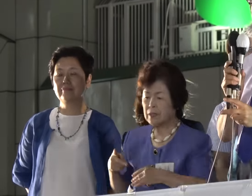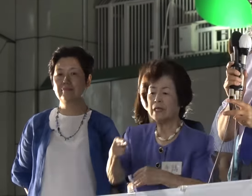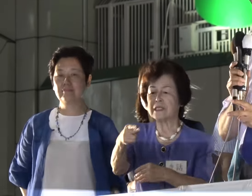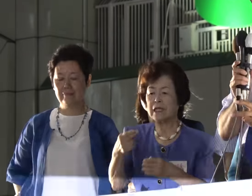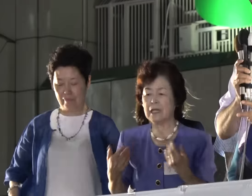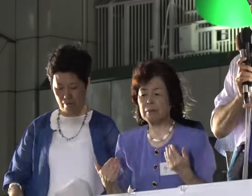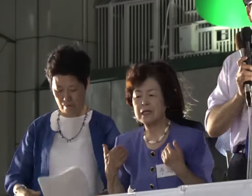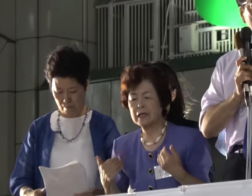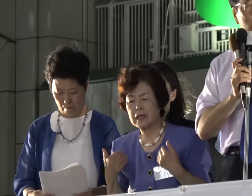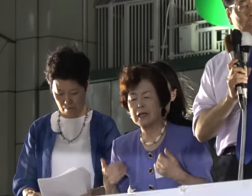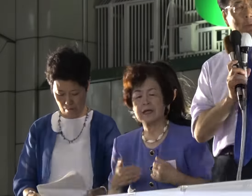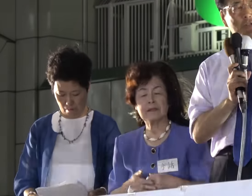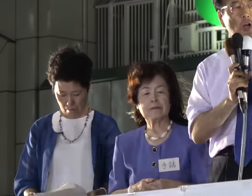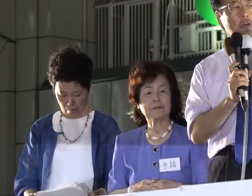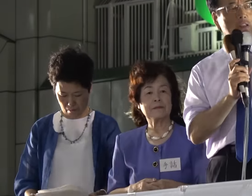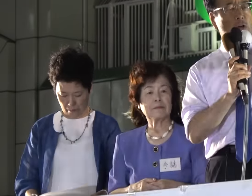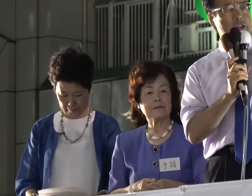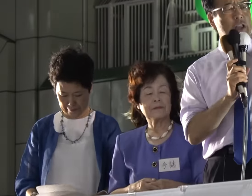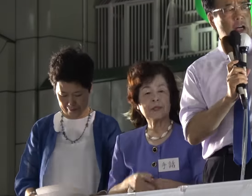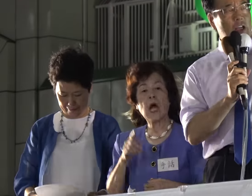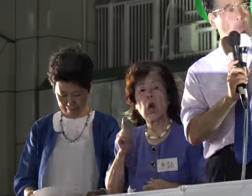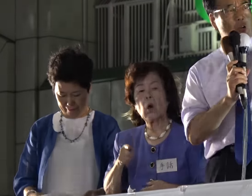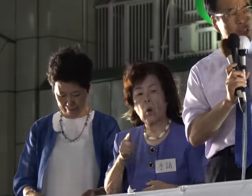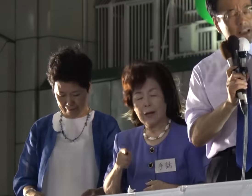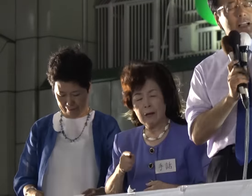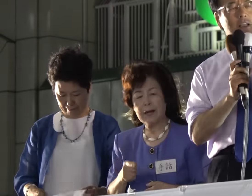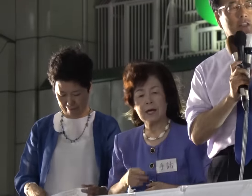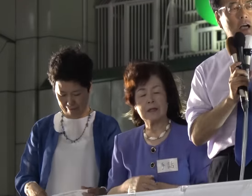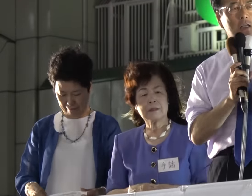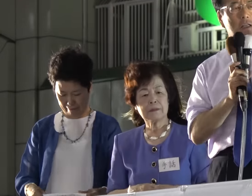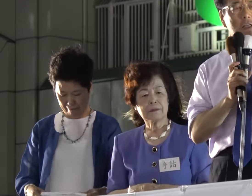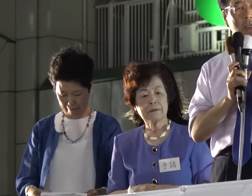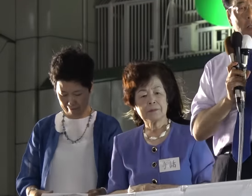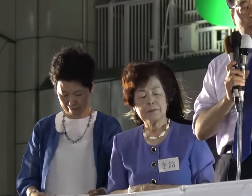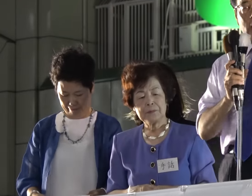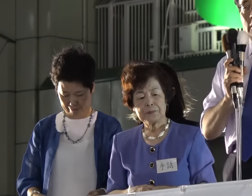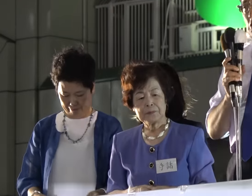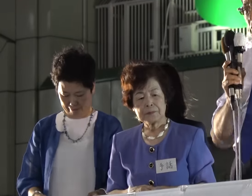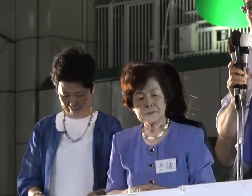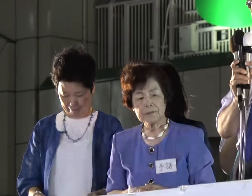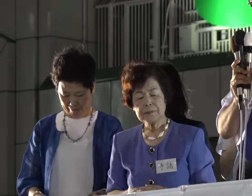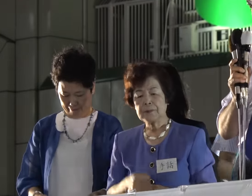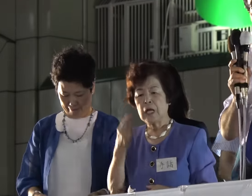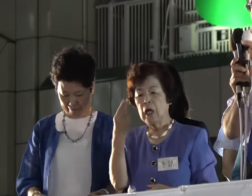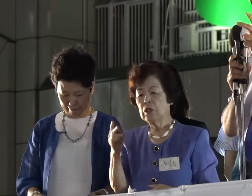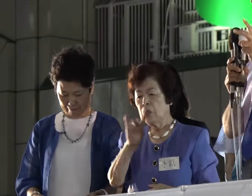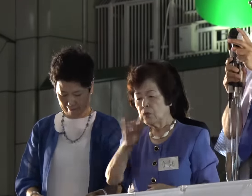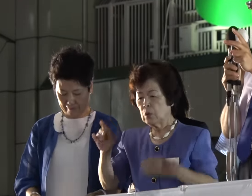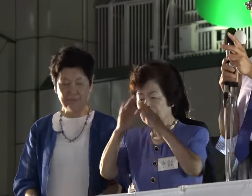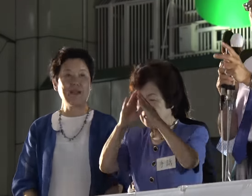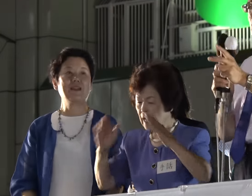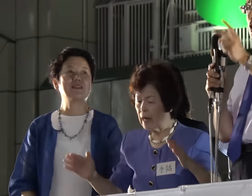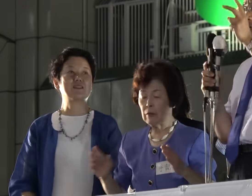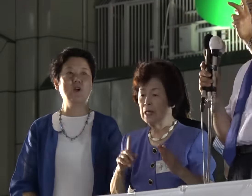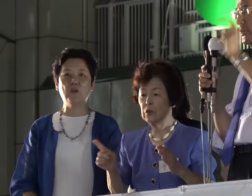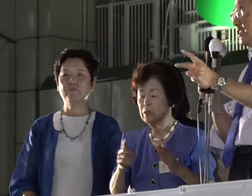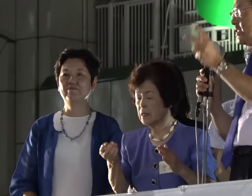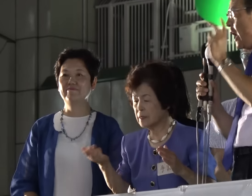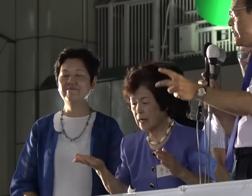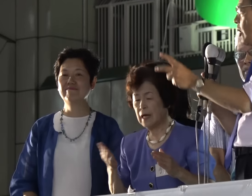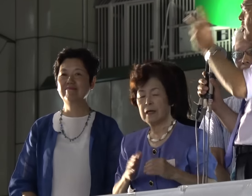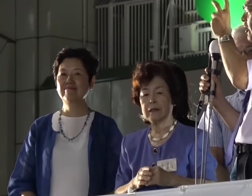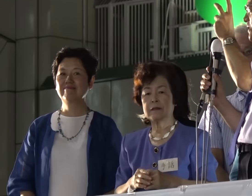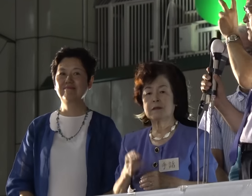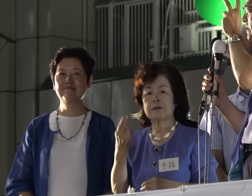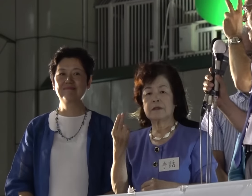ない。しかもそれは都知事だけの問題なんですか。都議会はどうなんですか。ボス